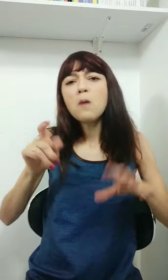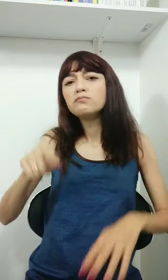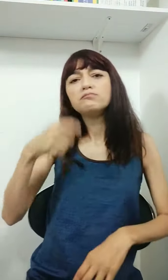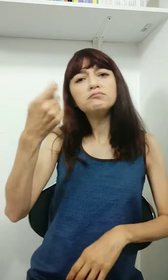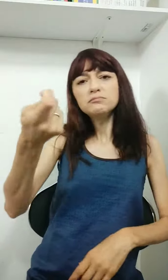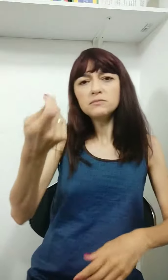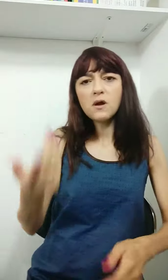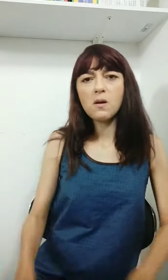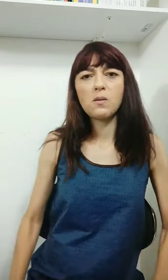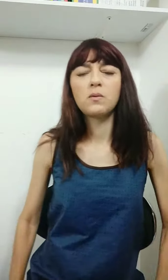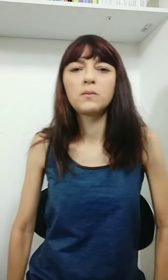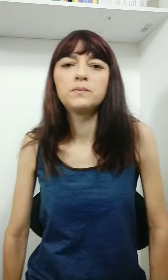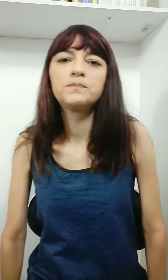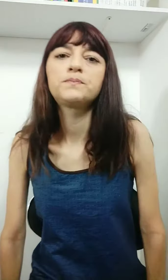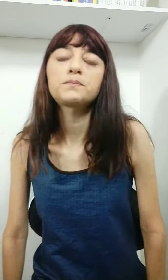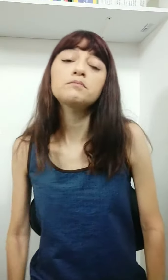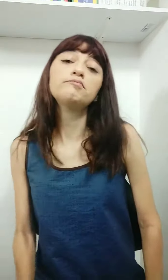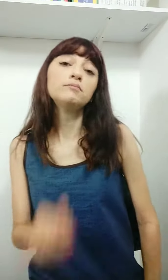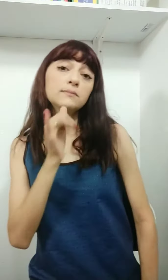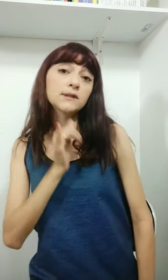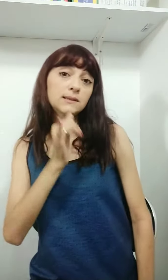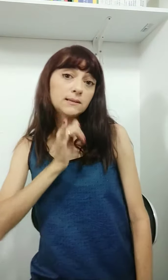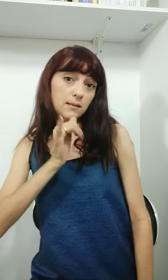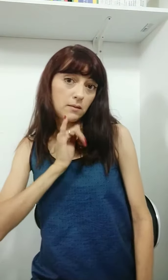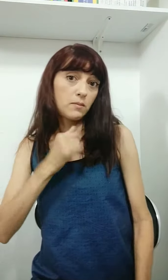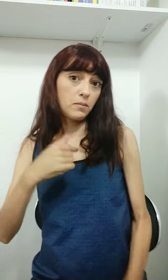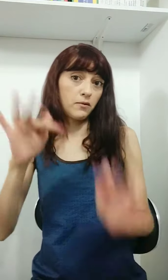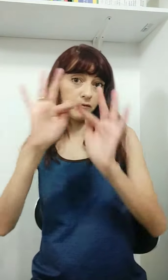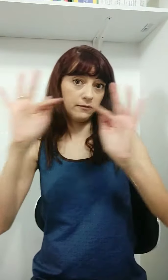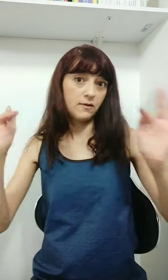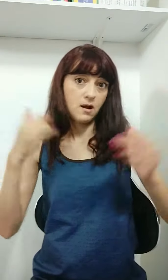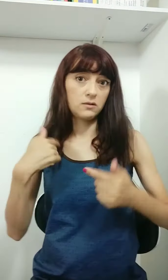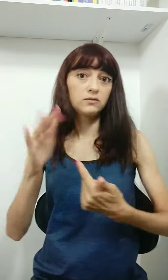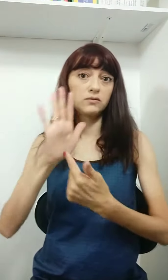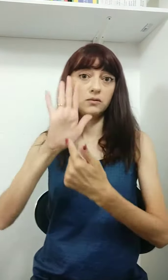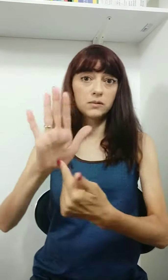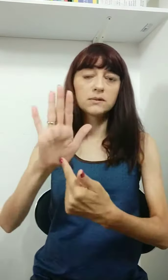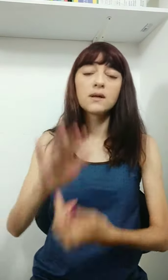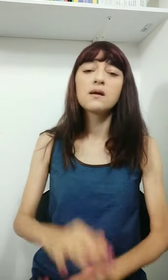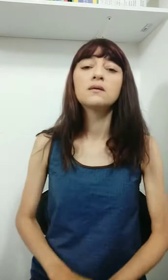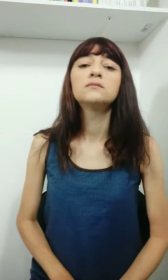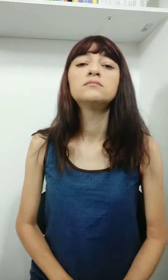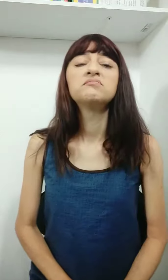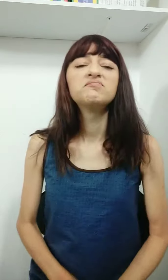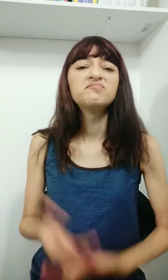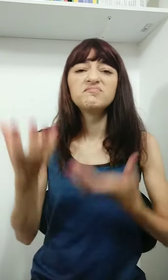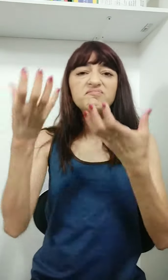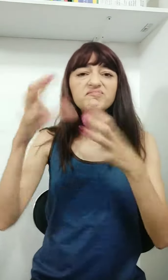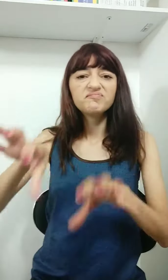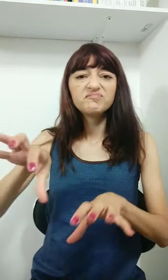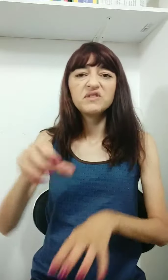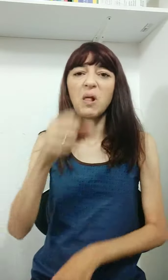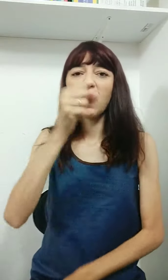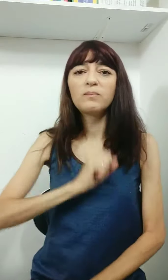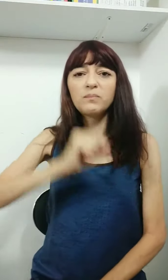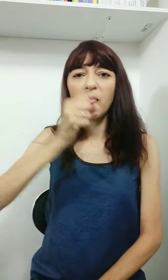de movimento da cabeça não é obrigado que você faça esse movimento. Agora, por exemplo, um outro exemplo de frase. Olha só, eu